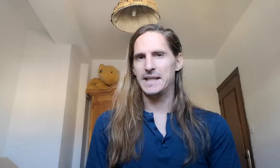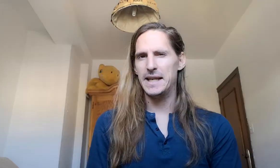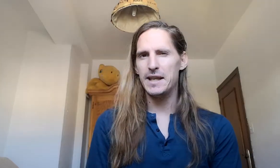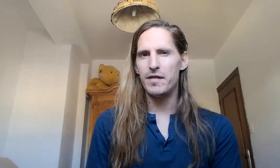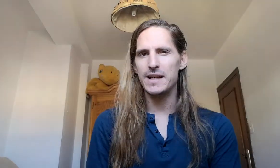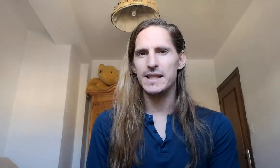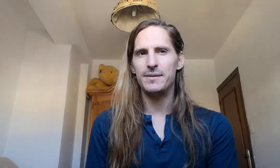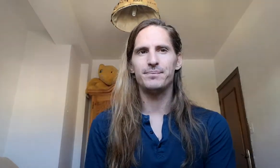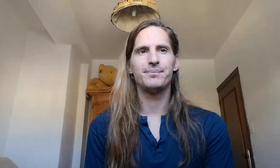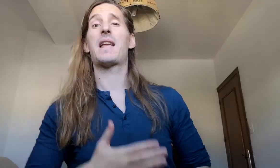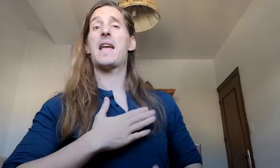Siguiente frase.